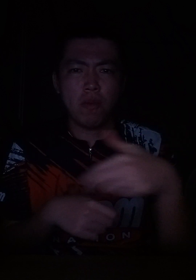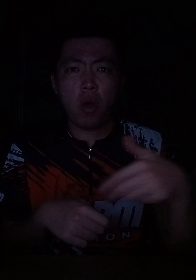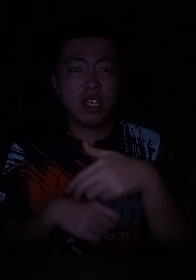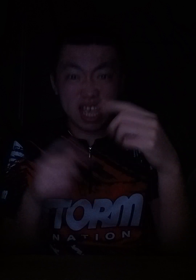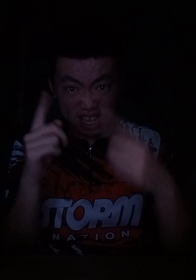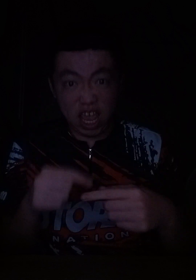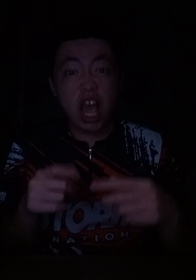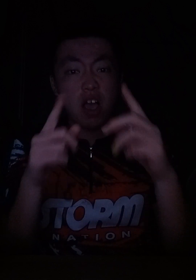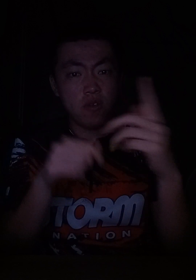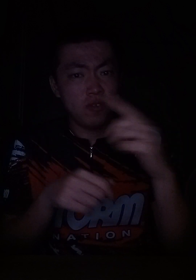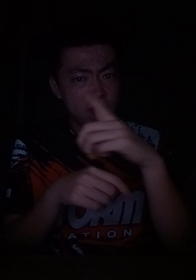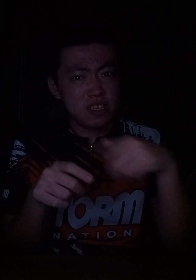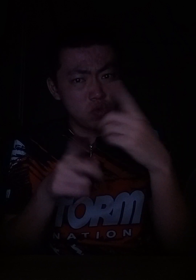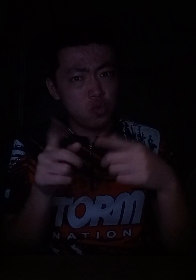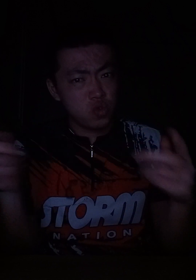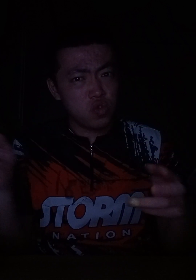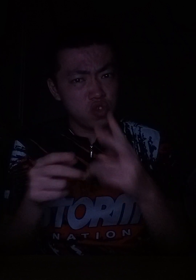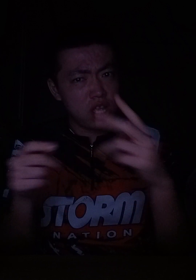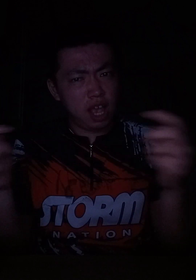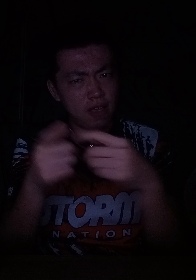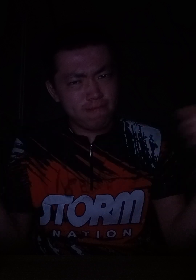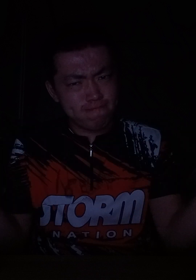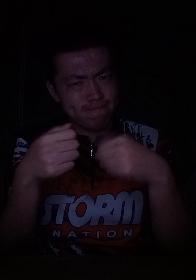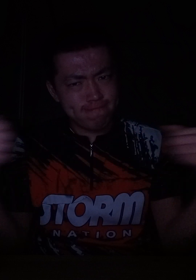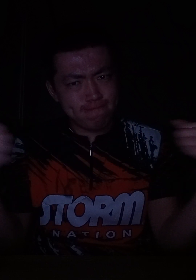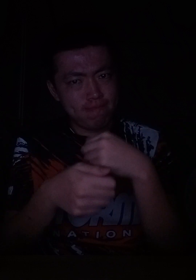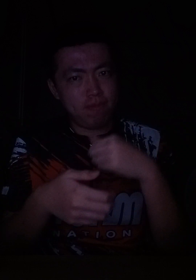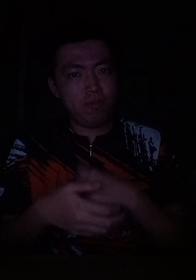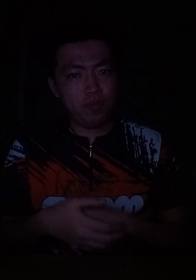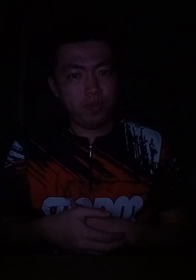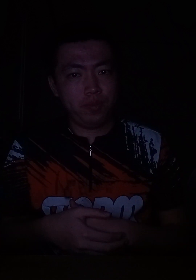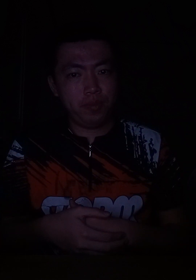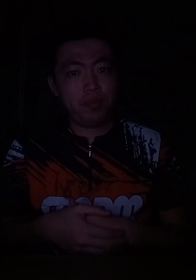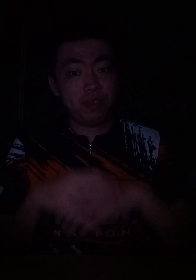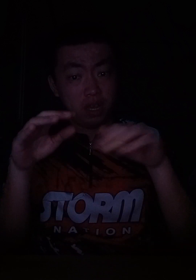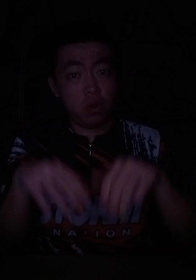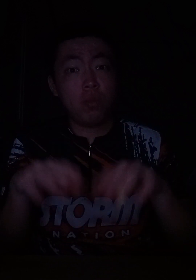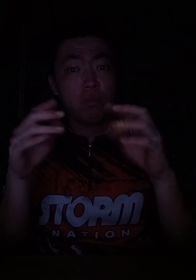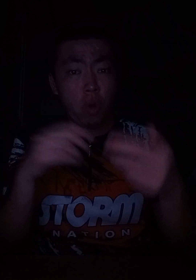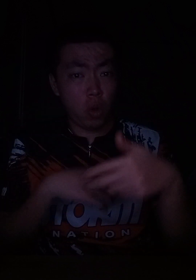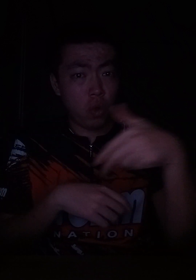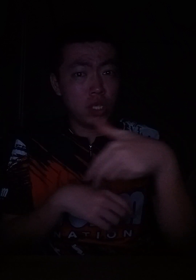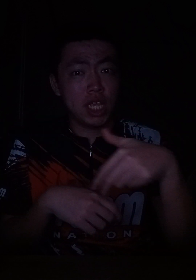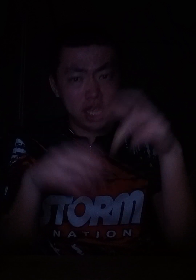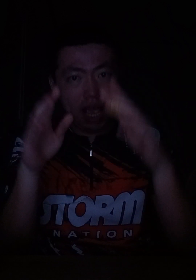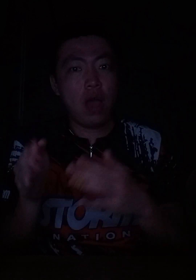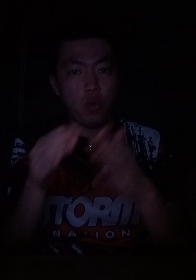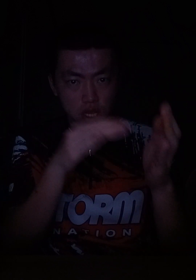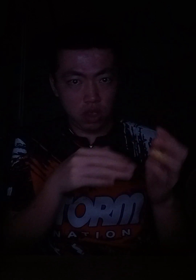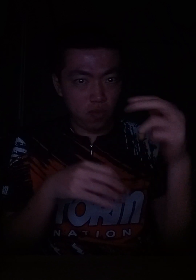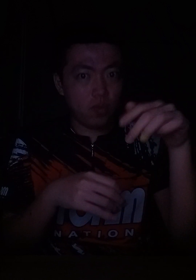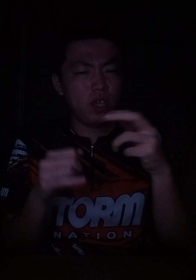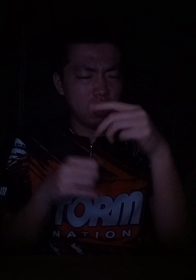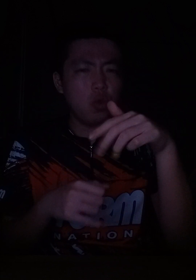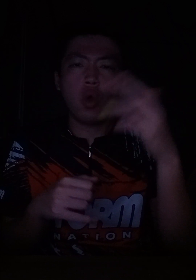대가 앞서가던 승용차 2대를 잇따라 들이받았습니다. 이 사고로 버스 안에 타고 있던 6살 어린이